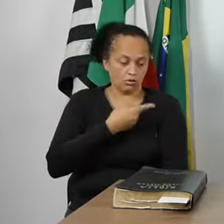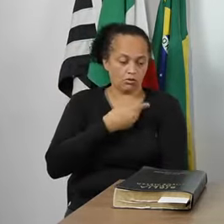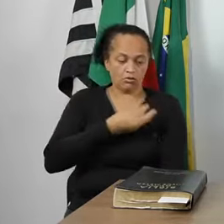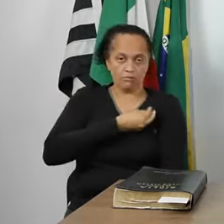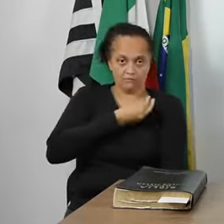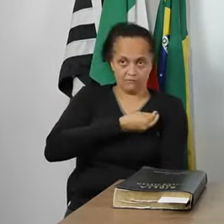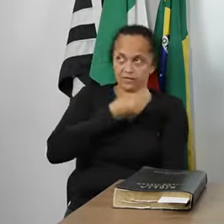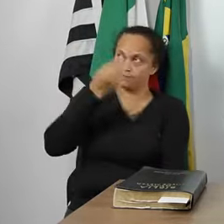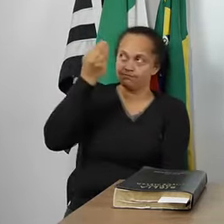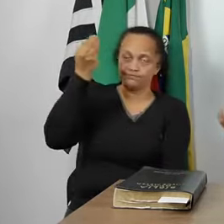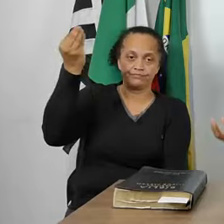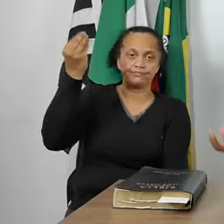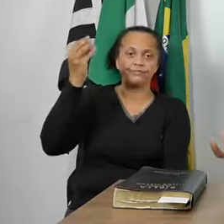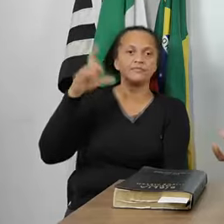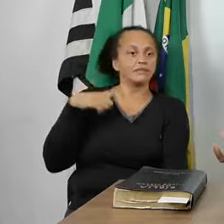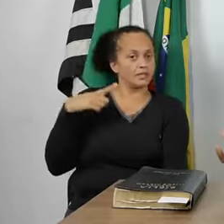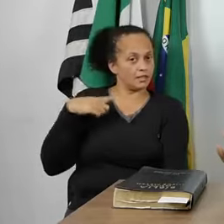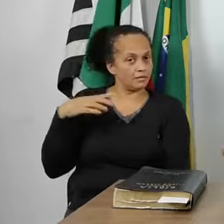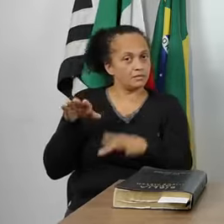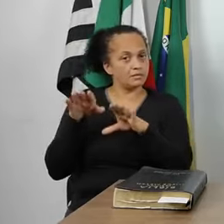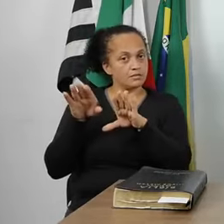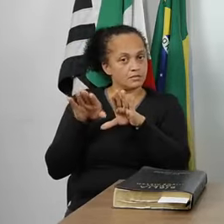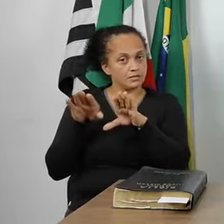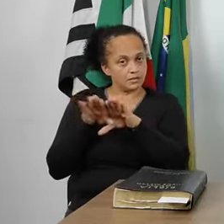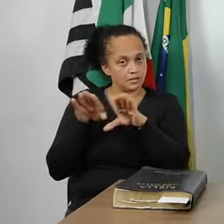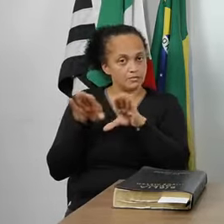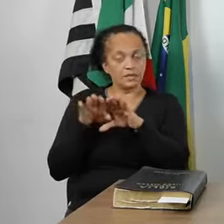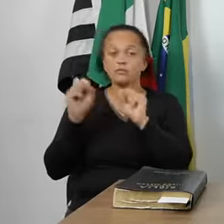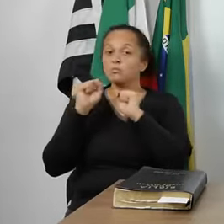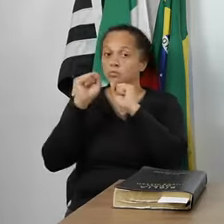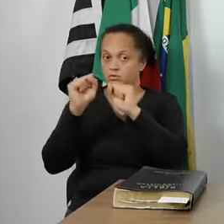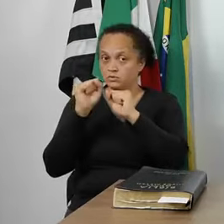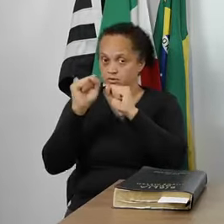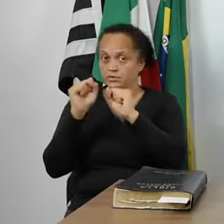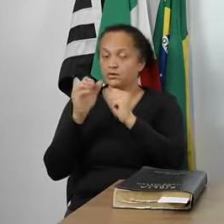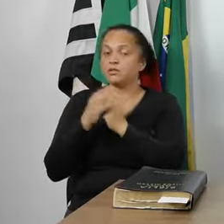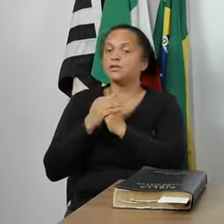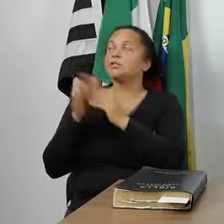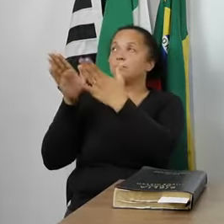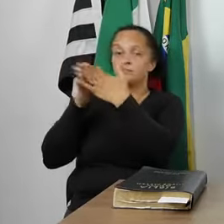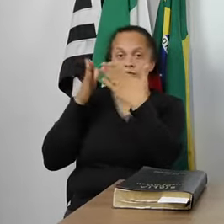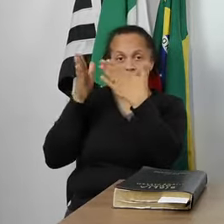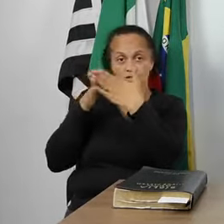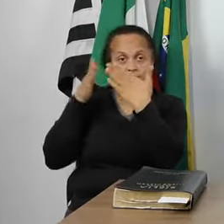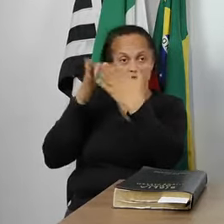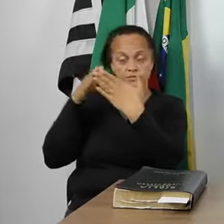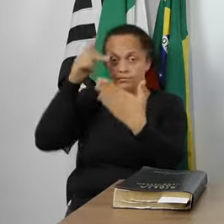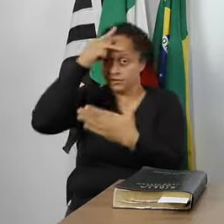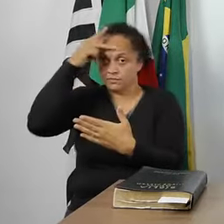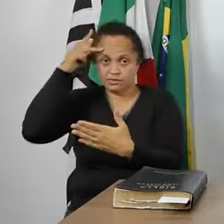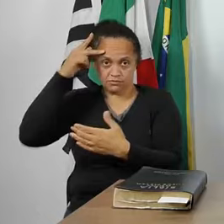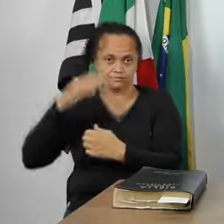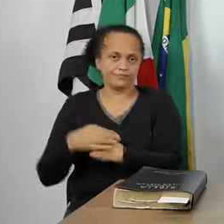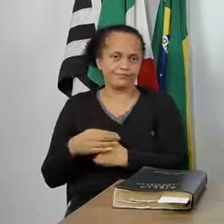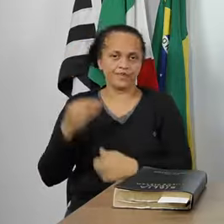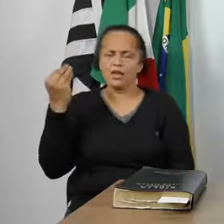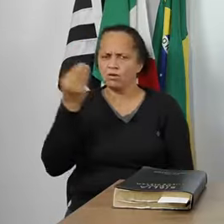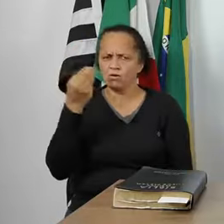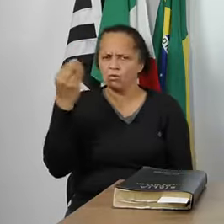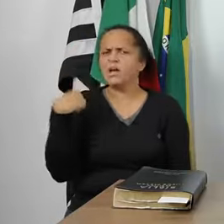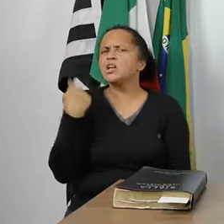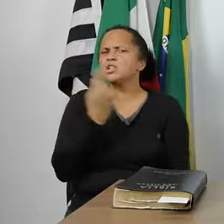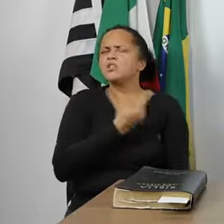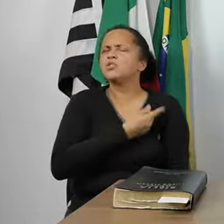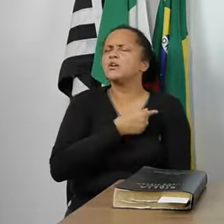de interceder pelo outro. Quando nós oramos por nós mesmos, é maravilhoso, é magnífico